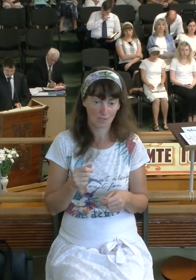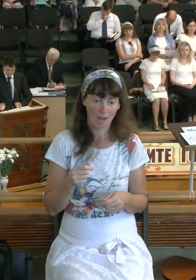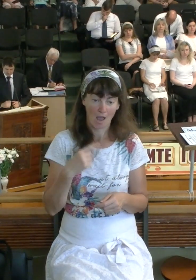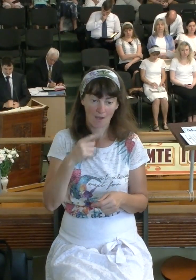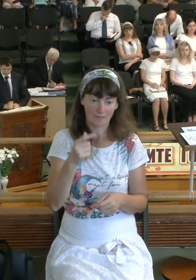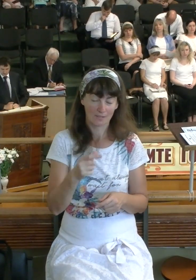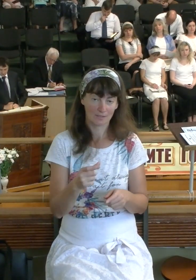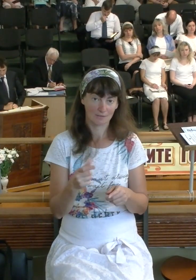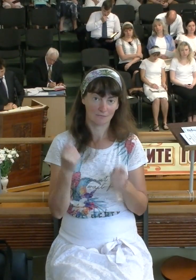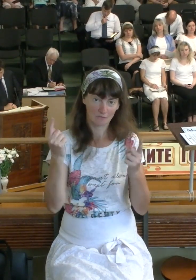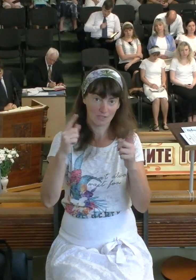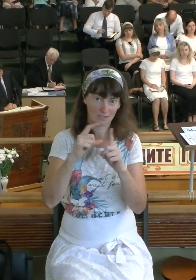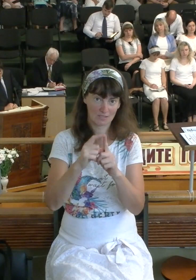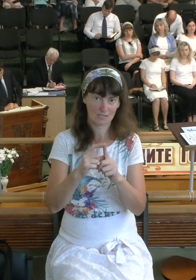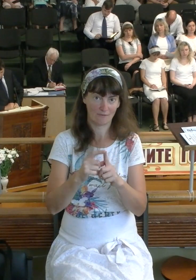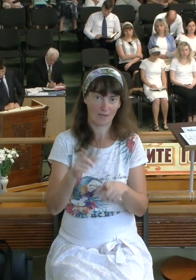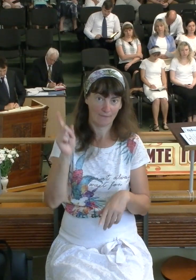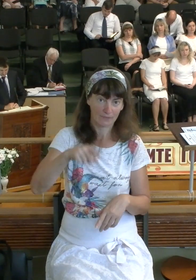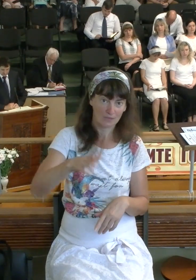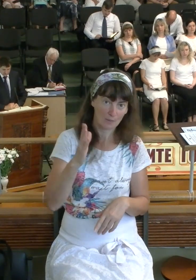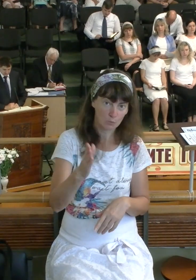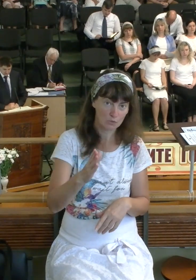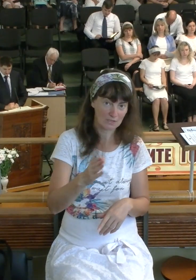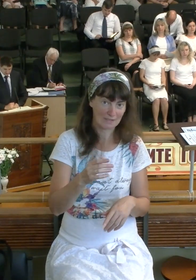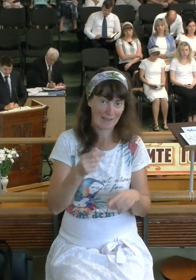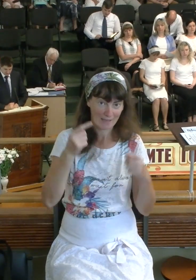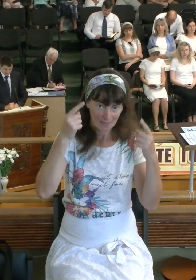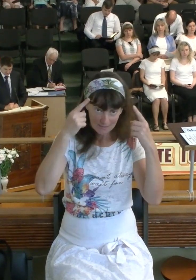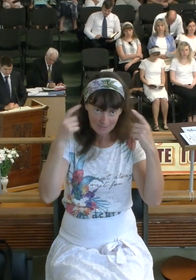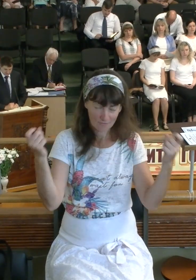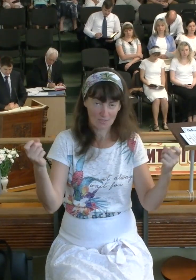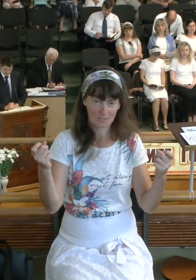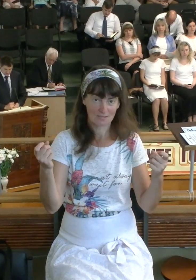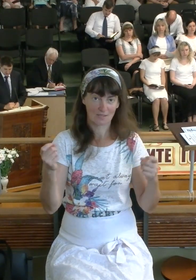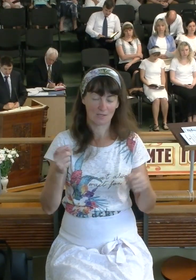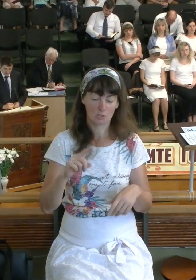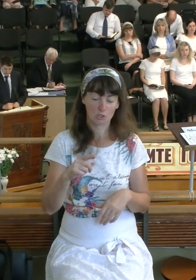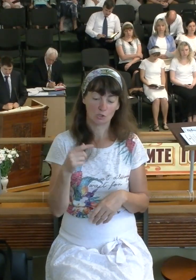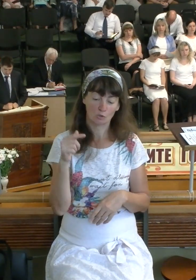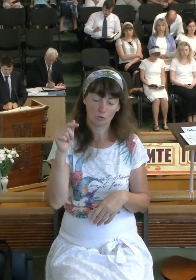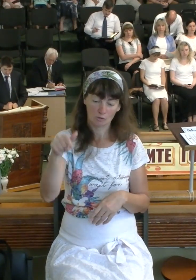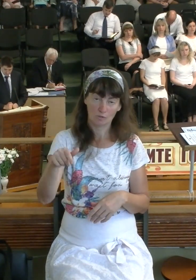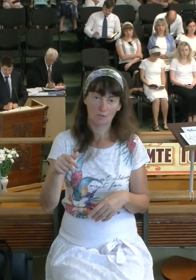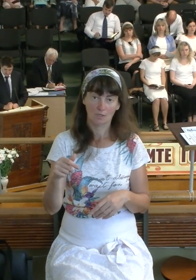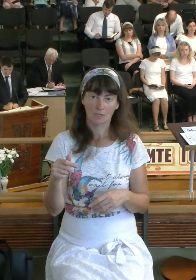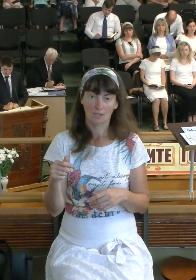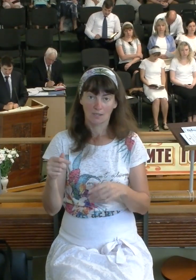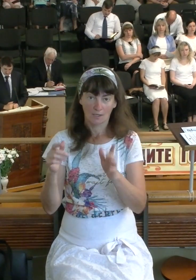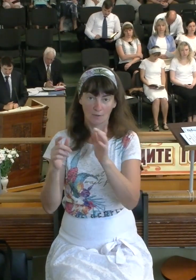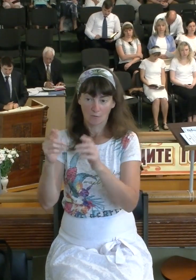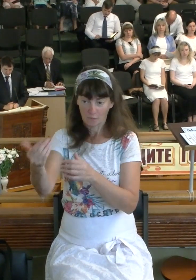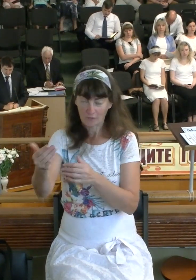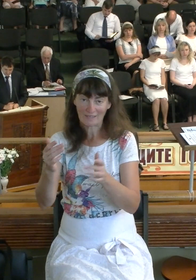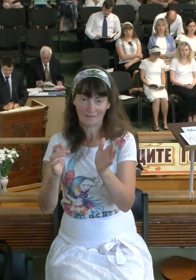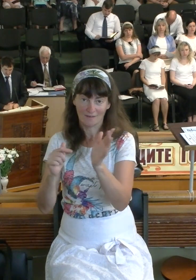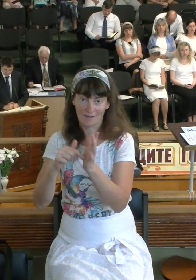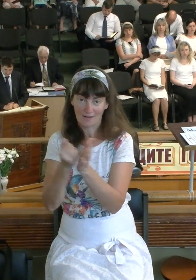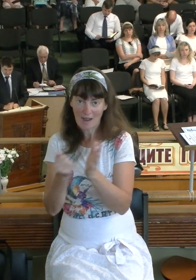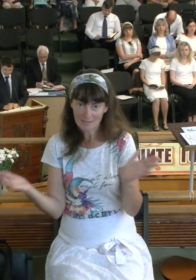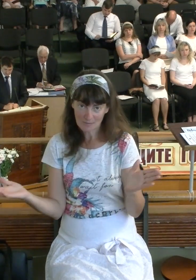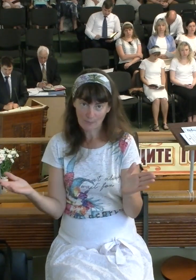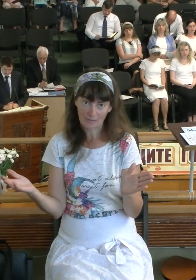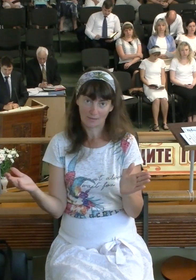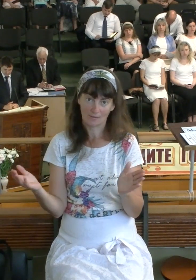народу израильскому, что именем Иисуса Христа Назарея, которого вы распяли, которого Бог воскресил из мертвых,